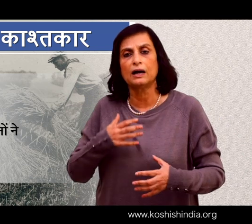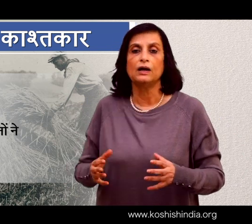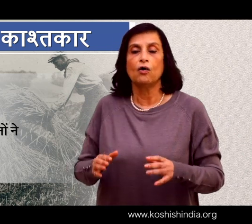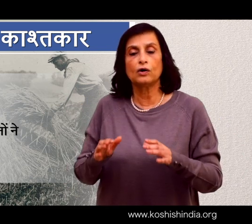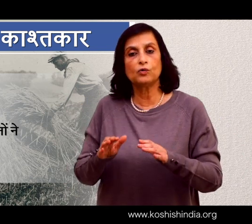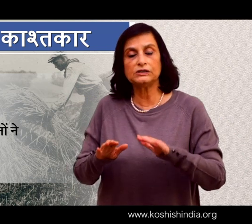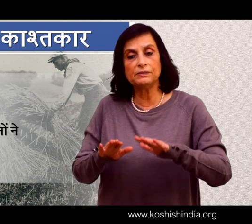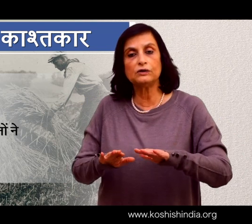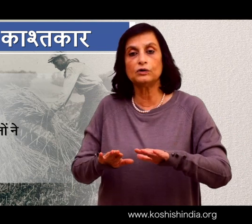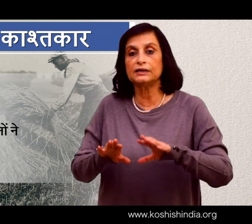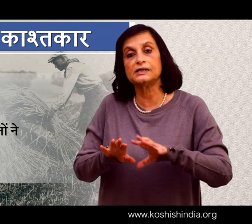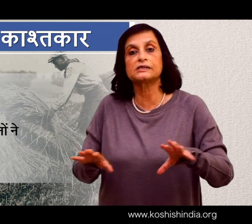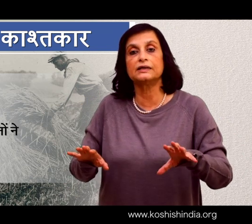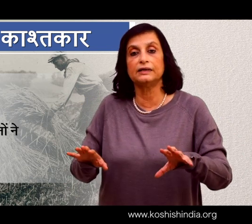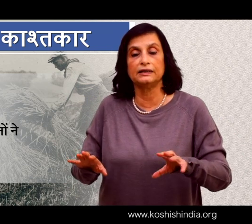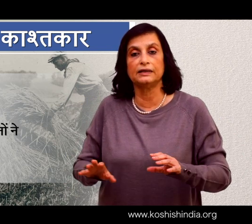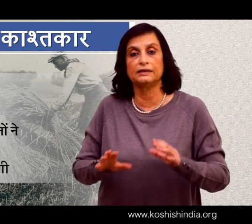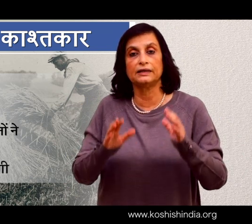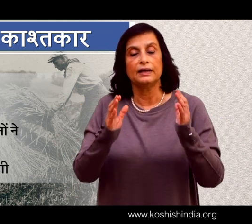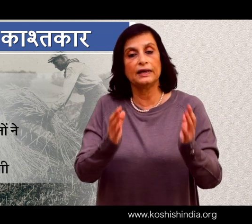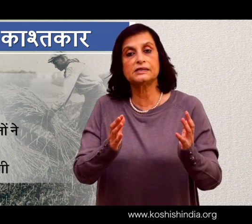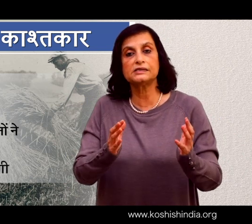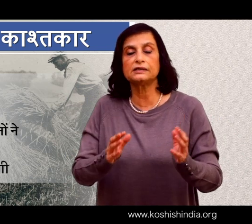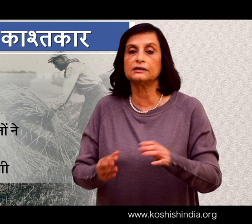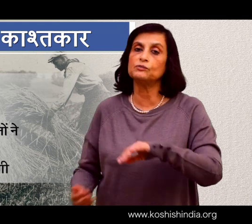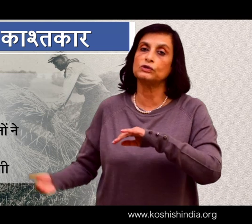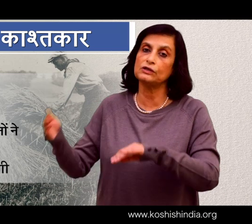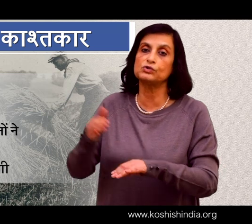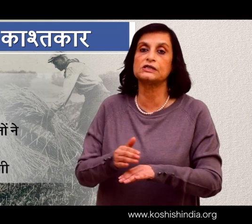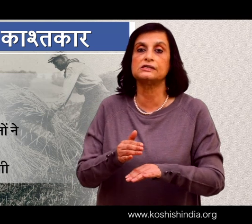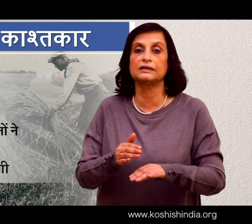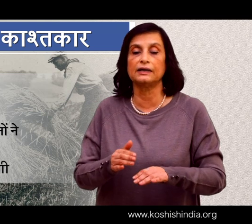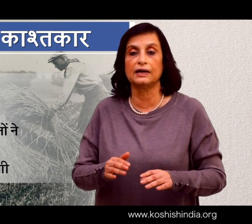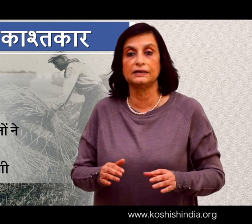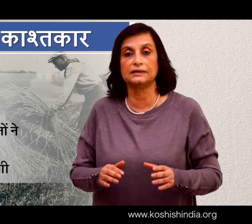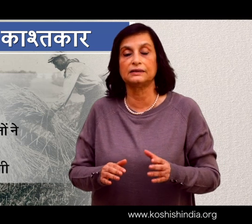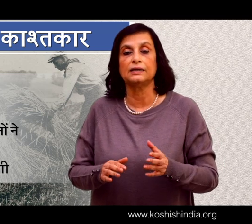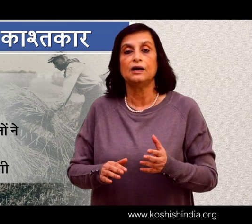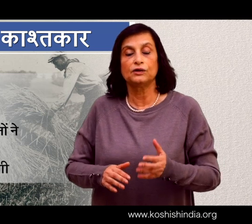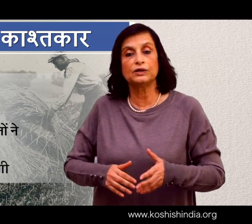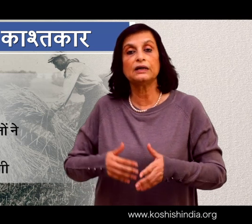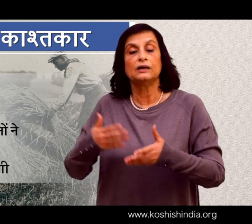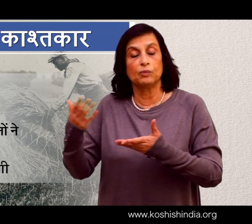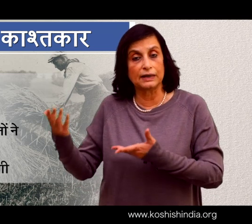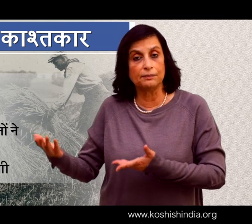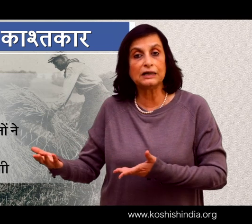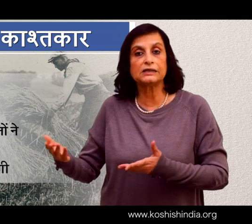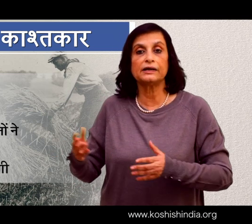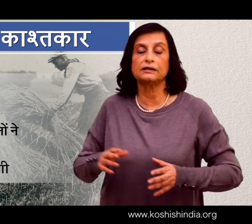बड़ेपैमानेपरगेहूंकीबुवाईकीऔरमिट्टीकोकभी आरामनहींकरनेदिया।एकसीजनखत्महोतेहीवे अगलेसीजनकेलिएबुवाईशुरूकरदेतेथे,क्योंकिइसकी मांगबहुतअधिक